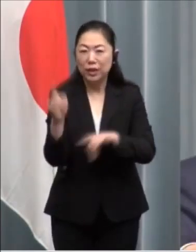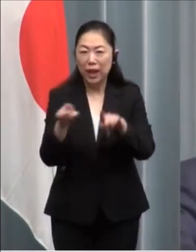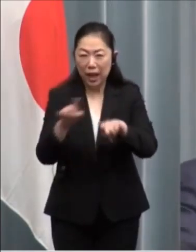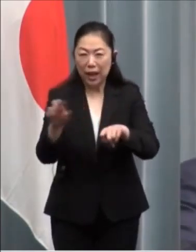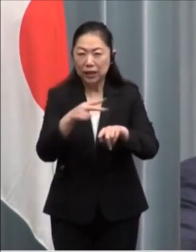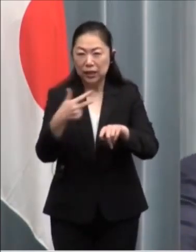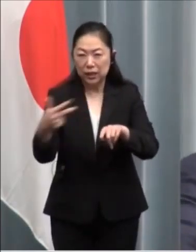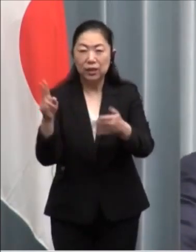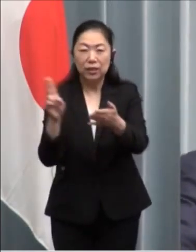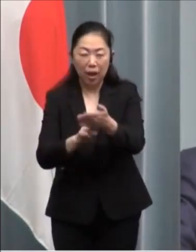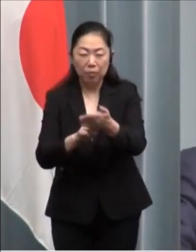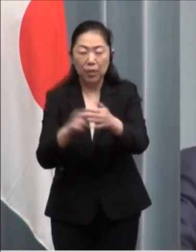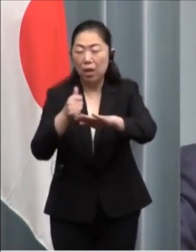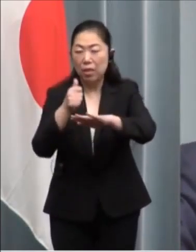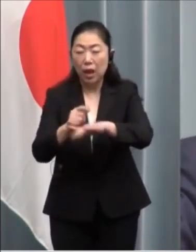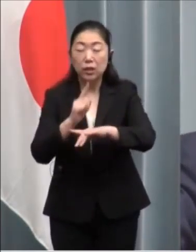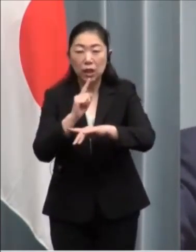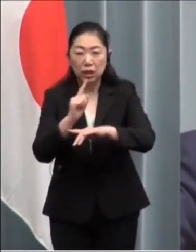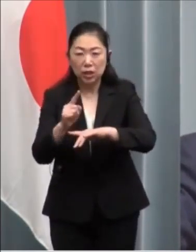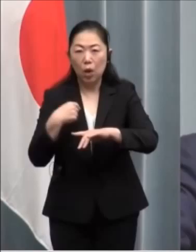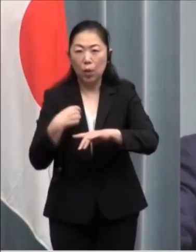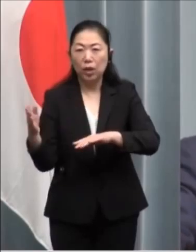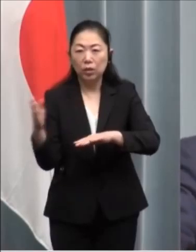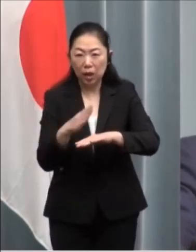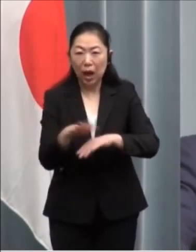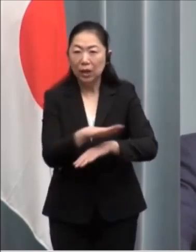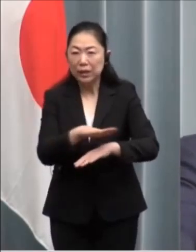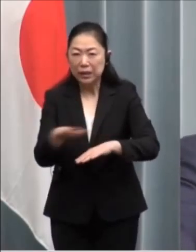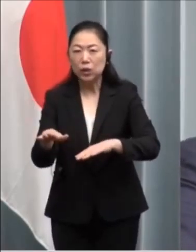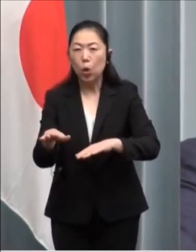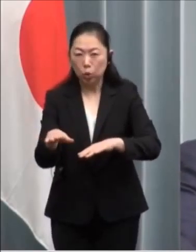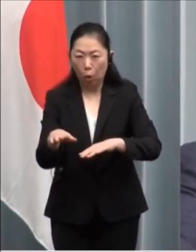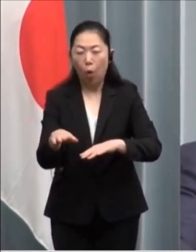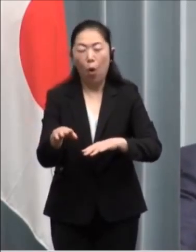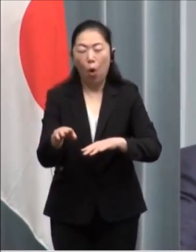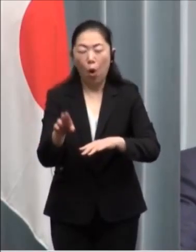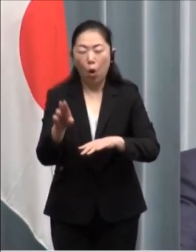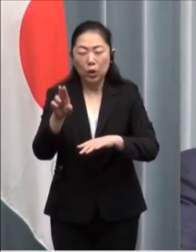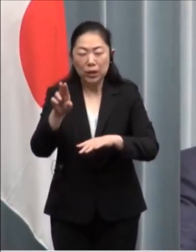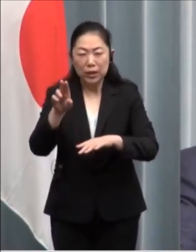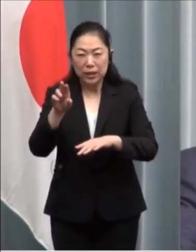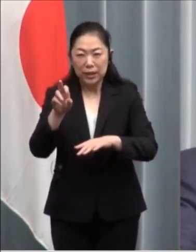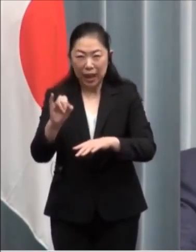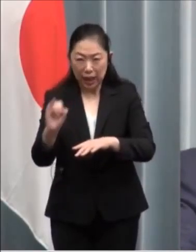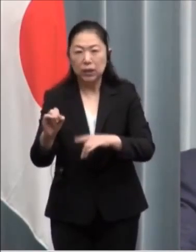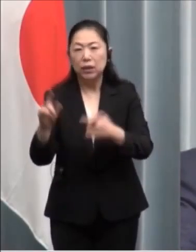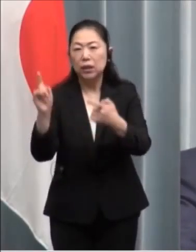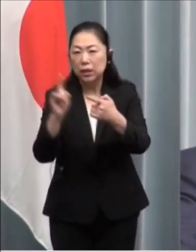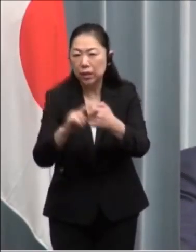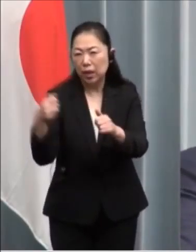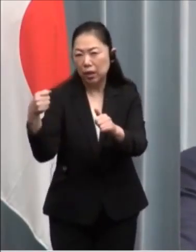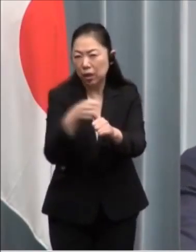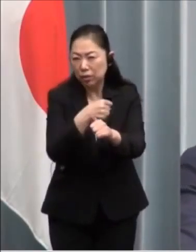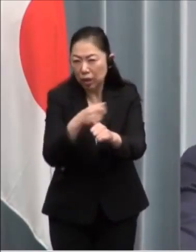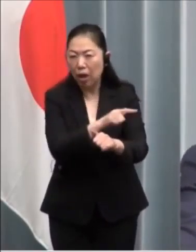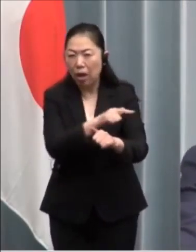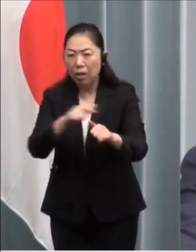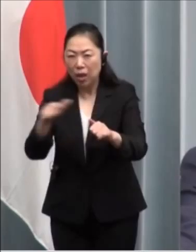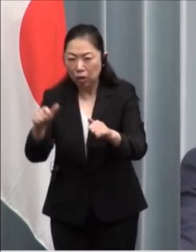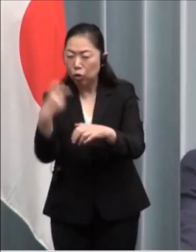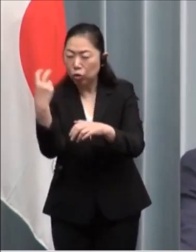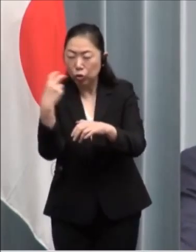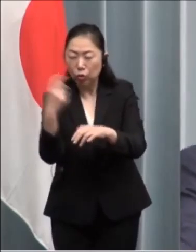されました。大臣発言として私から児童の性的搾取等対策および児童虐待防止対策に関する総合